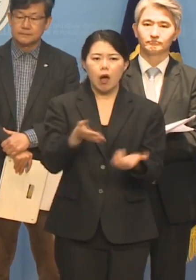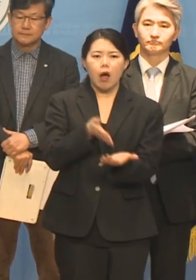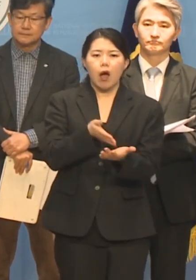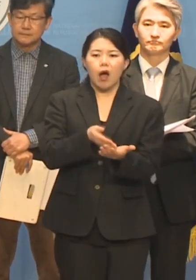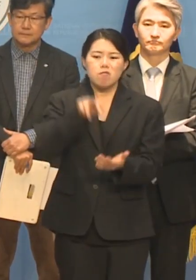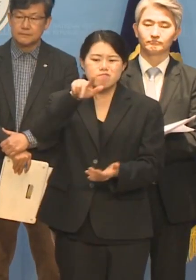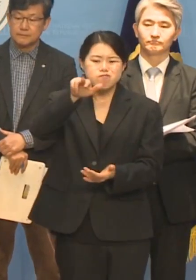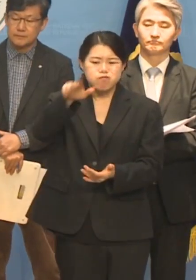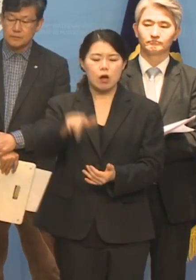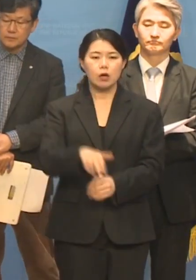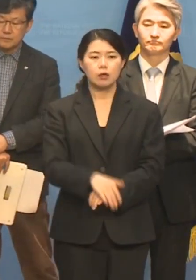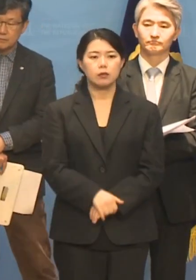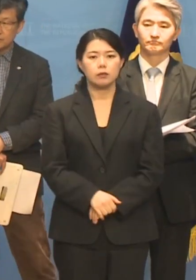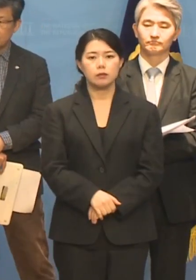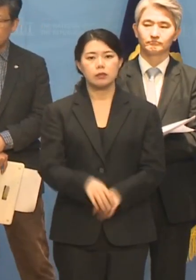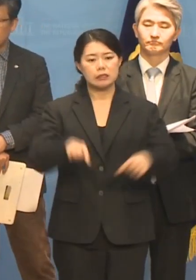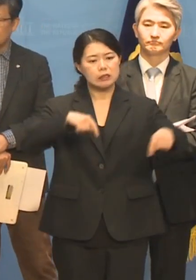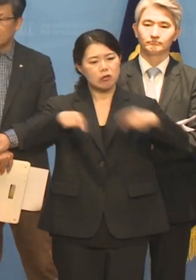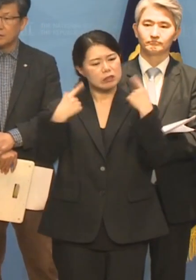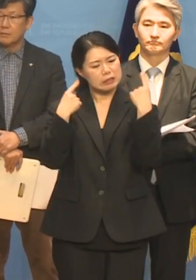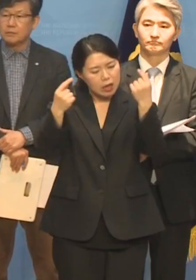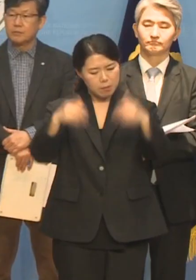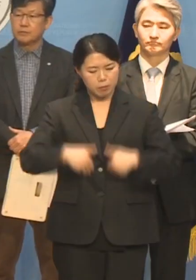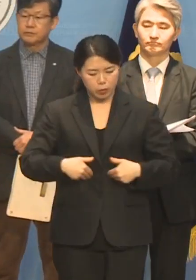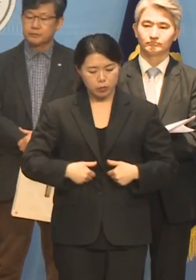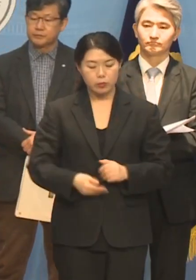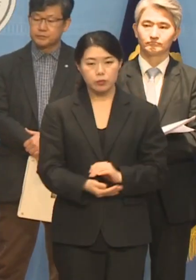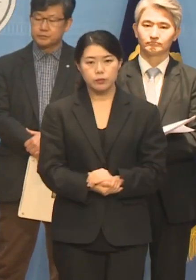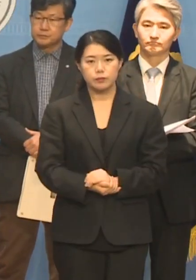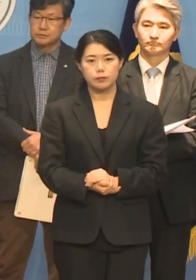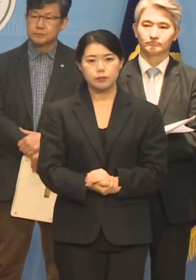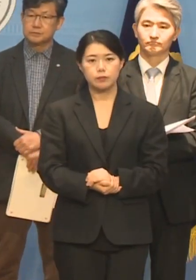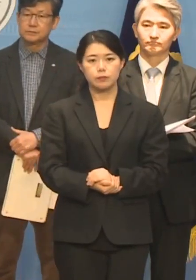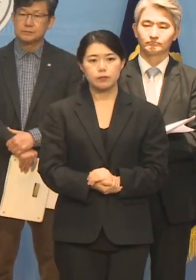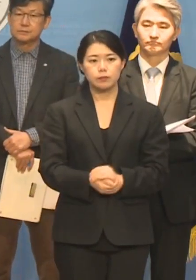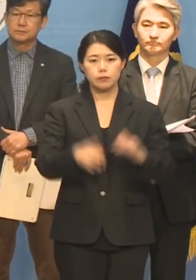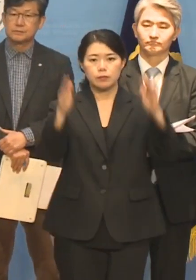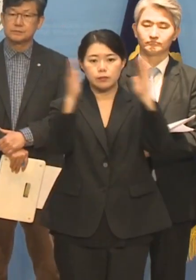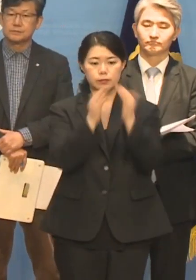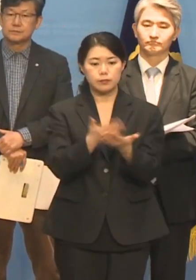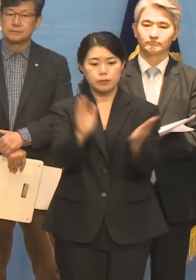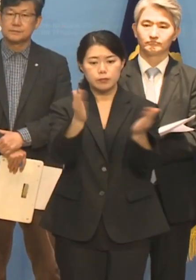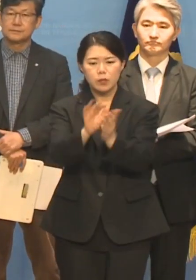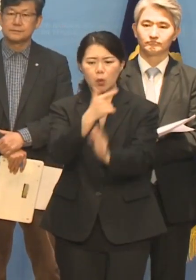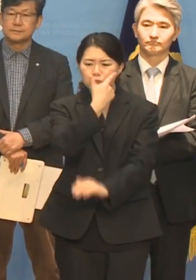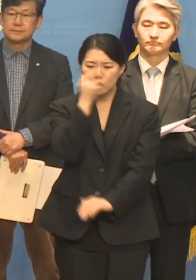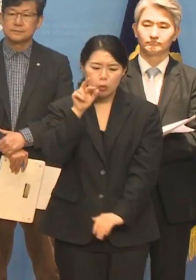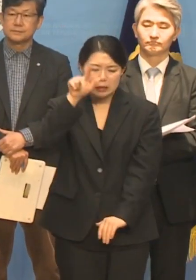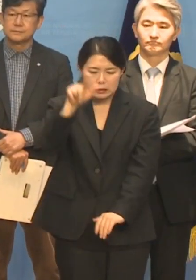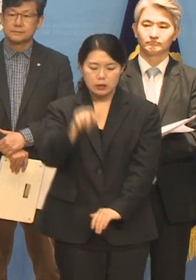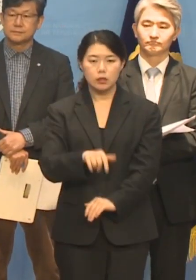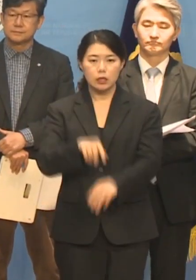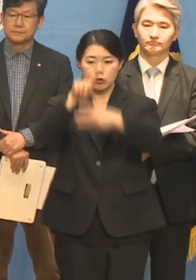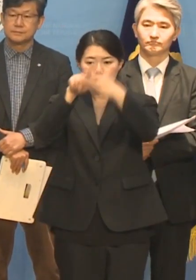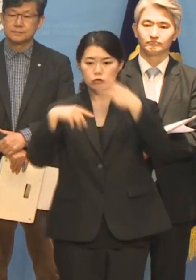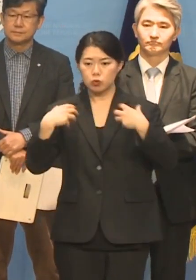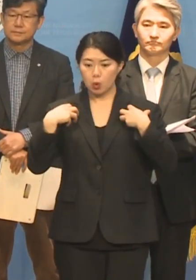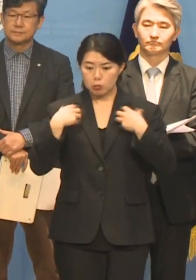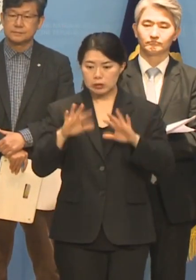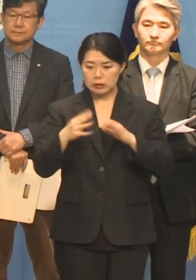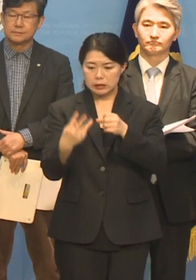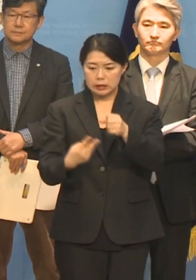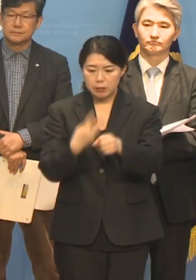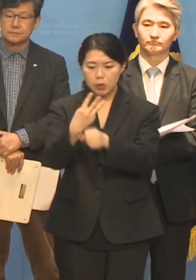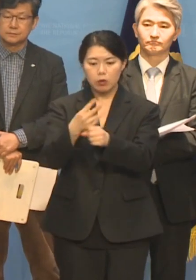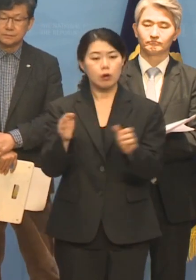언론의 지적입니다. 정책의 일관성을 확보해야 됩니다. 공급에 관한 부족이 있다라는 지적이 있었습니다. 윤석열 정부 지난